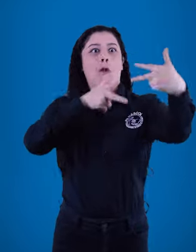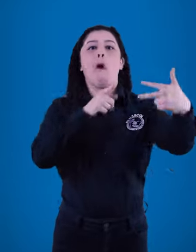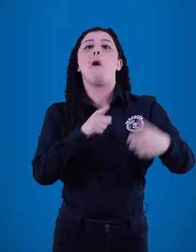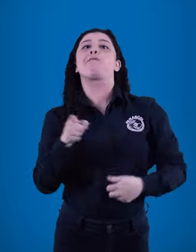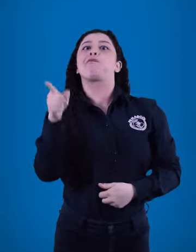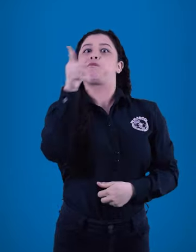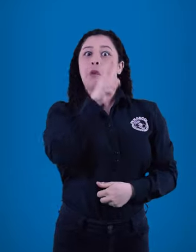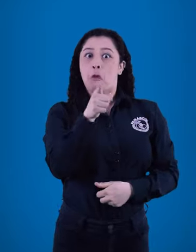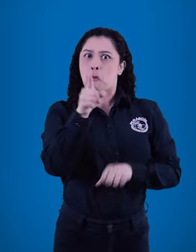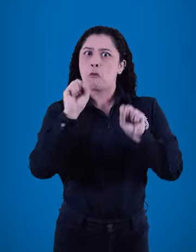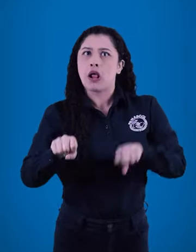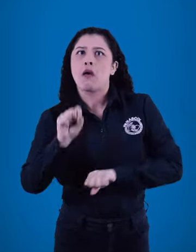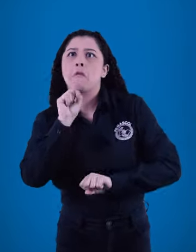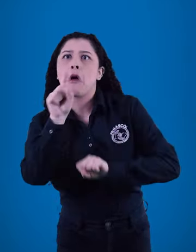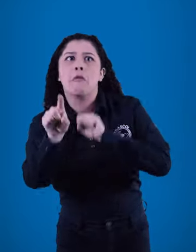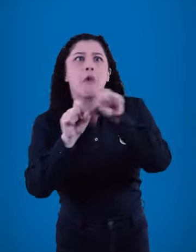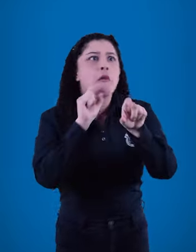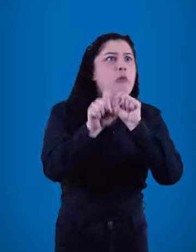Si quieres participar y hacer tus preguntas O inquietudes